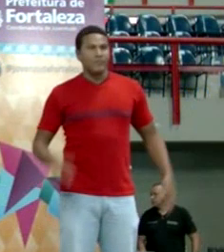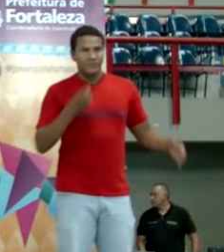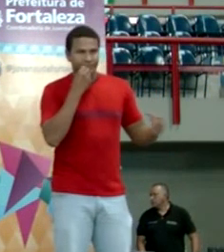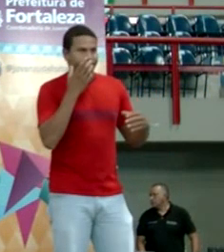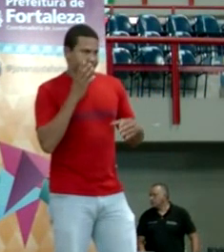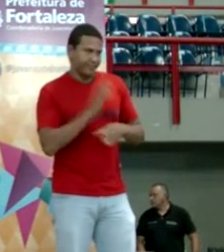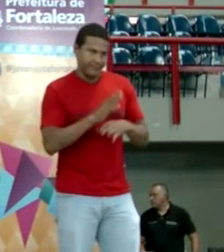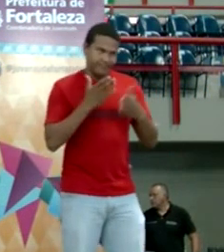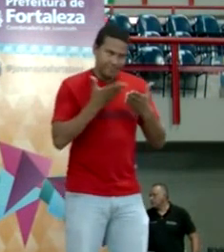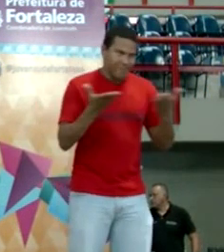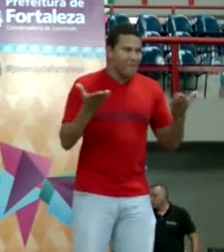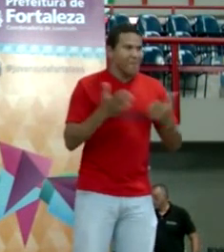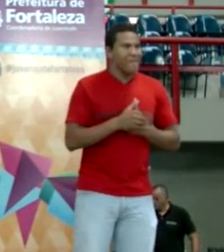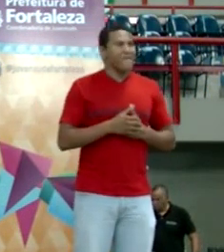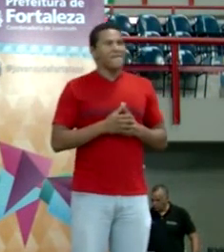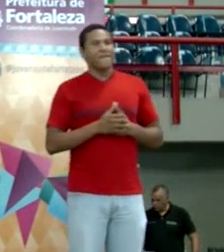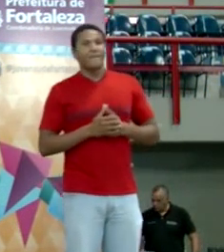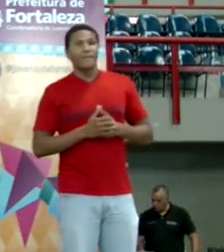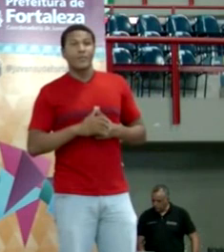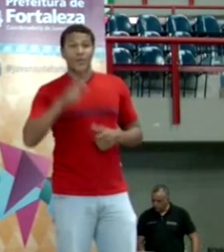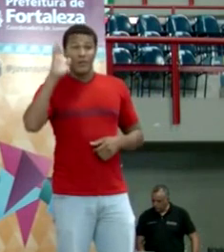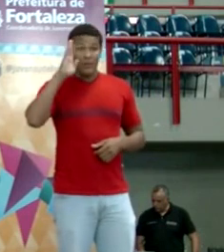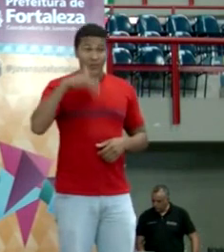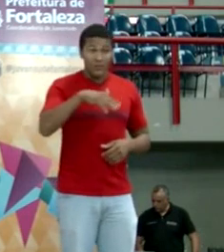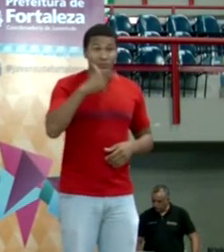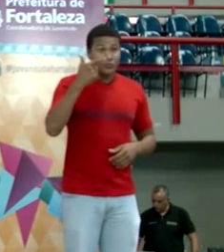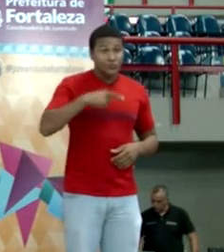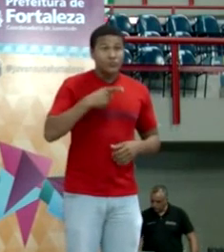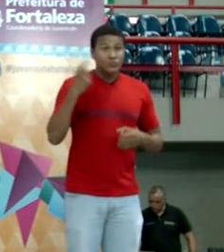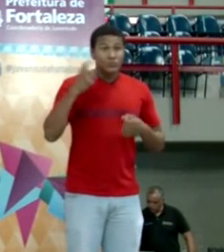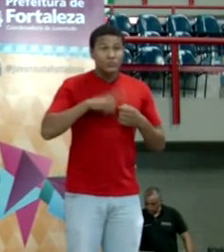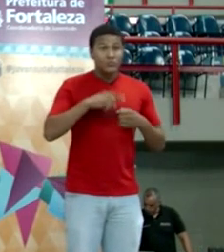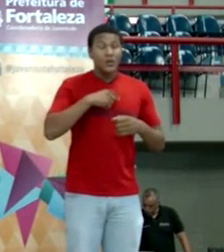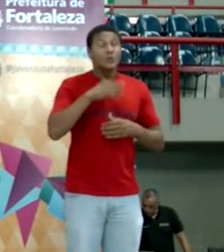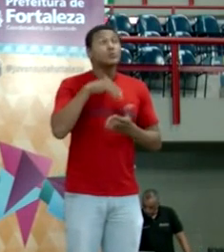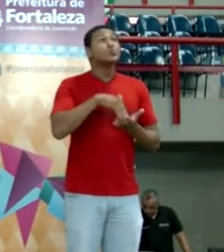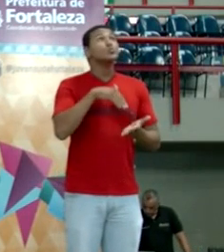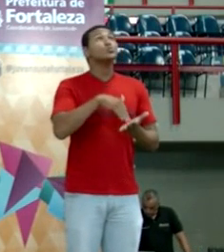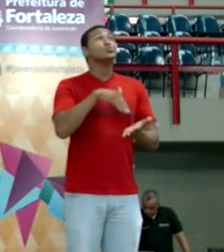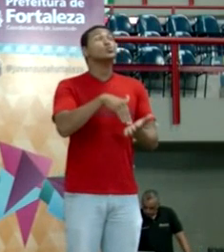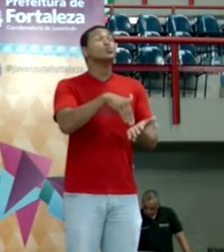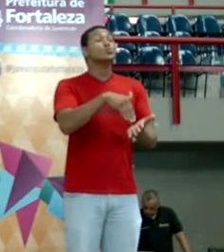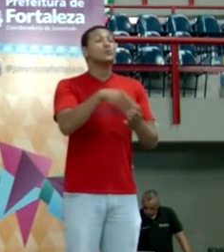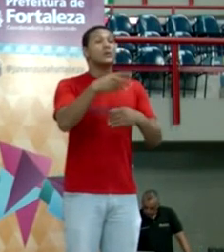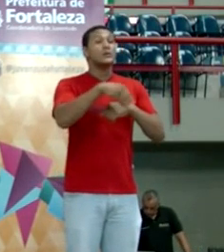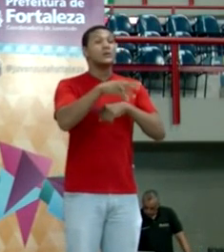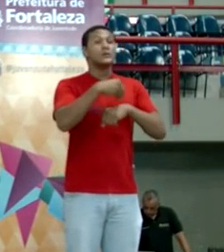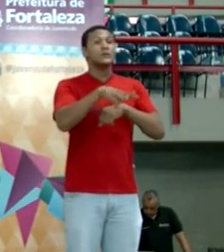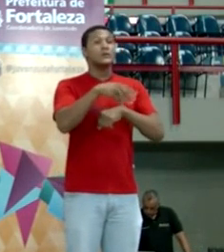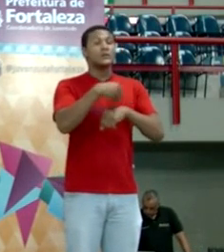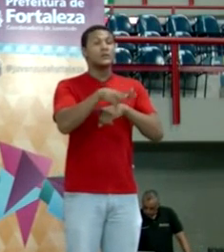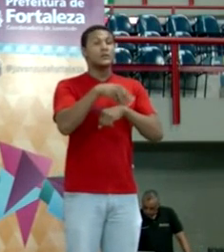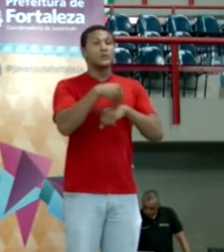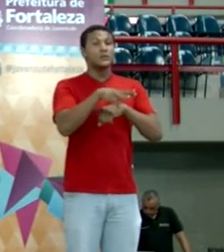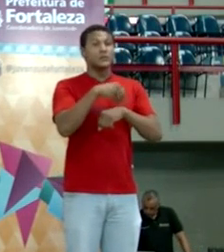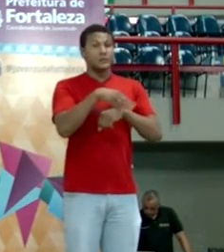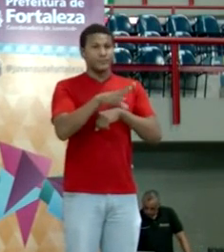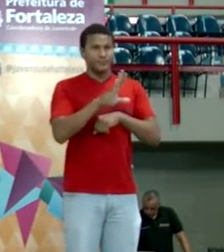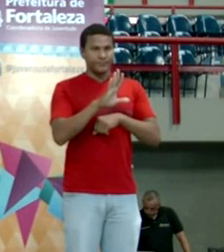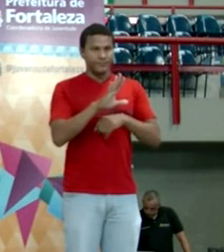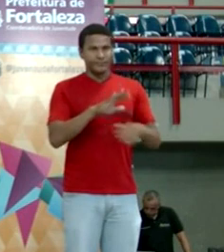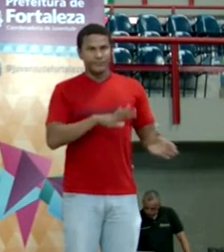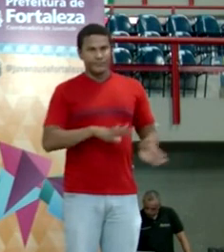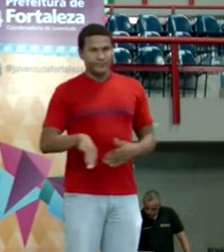Boa tarde, jovens. Vamos lá. Quarta-feira nós estamos aqui de novo para dar as últimas dicas, tá?